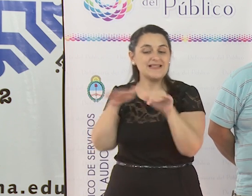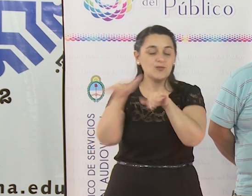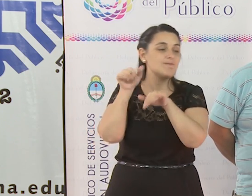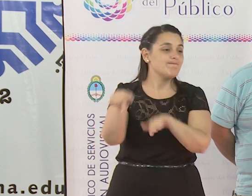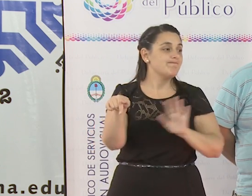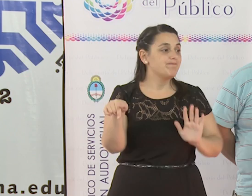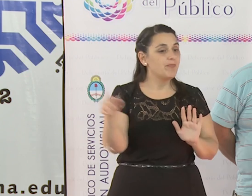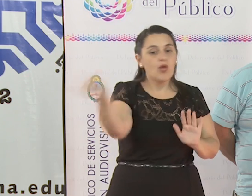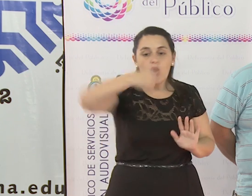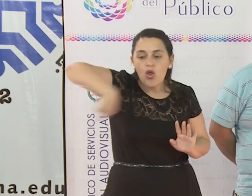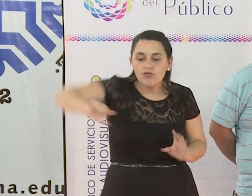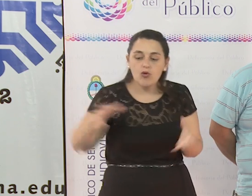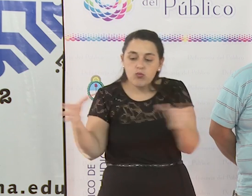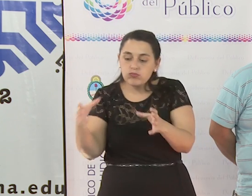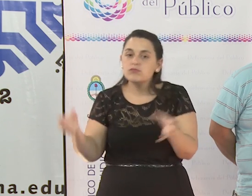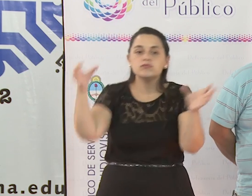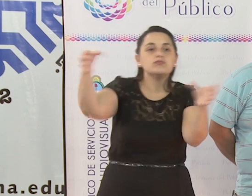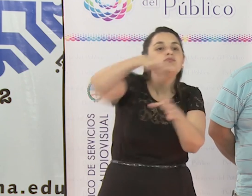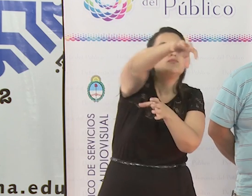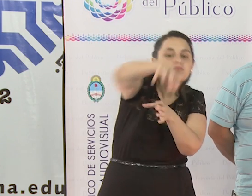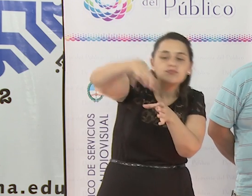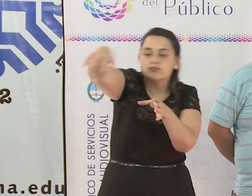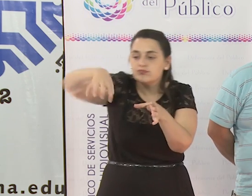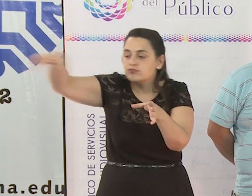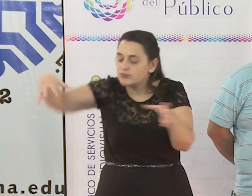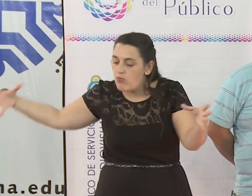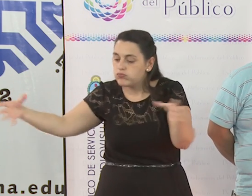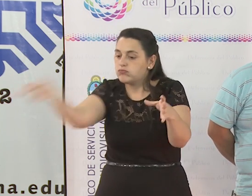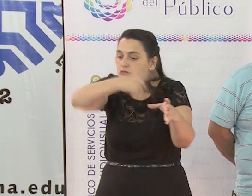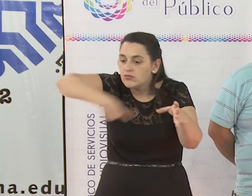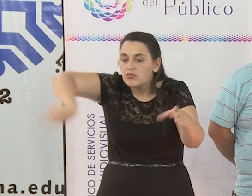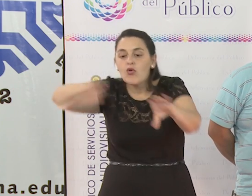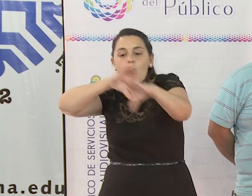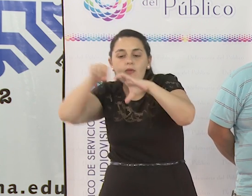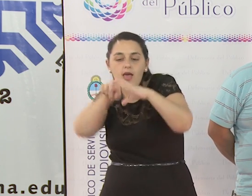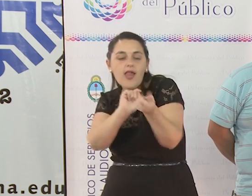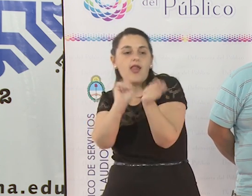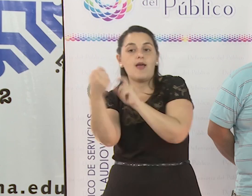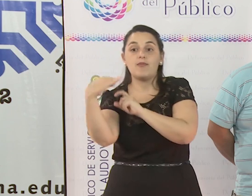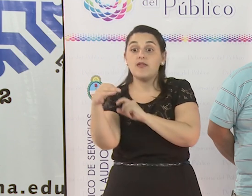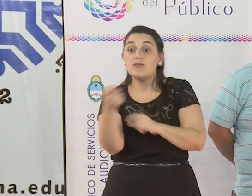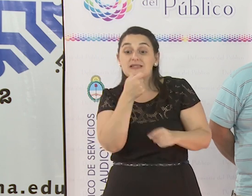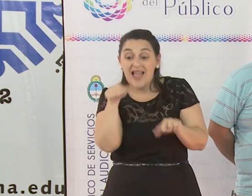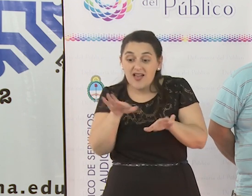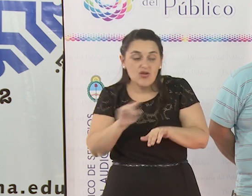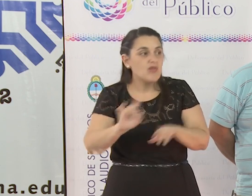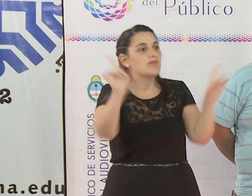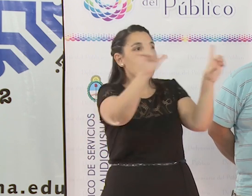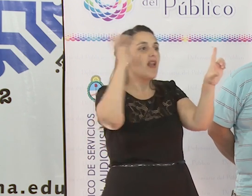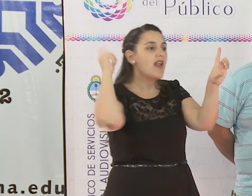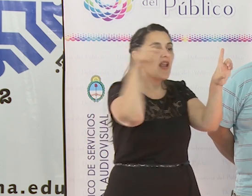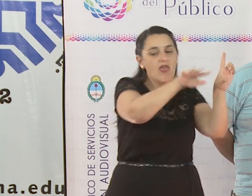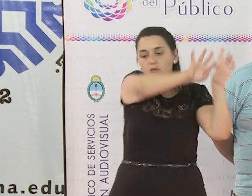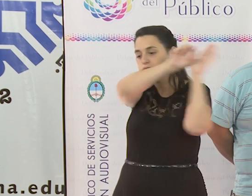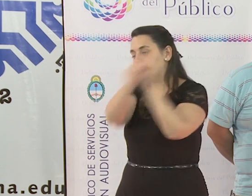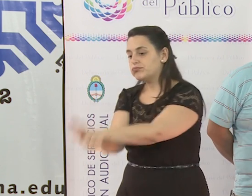empezar a juntarnos ya trabajar todos en modificar esta comunicación porque si no los medios hegemónicos nos van a seguir avasallando y es